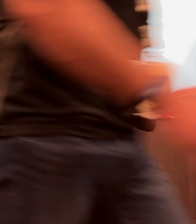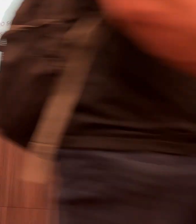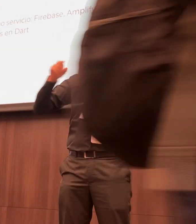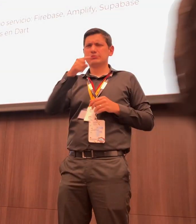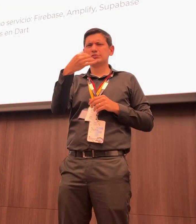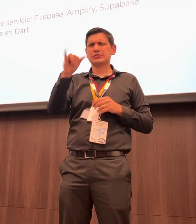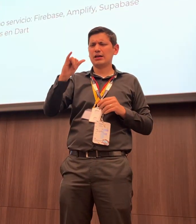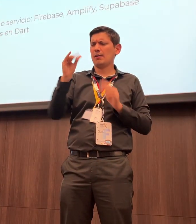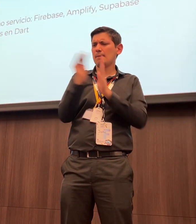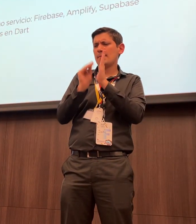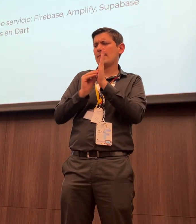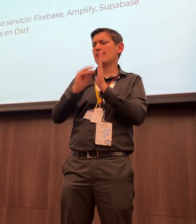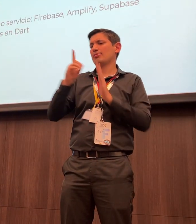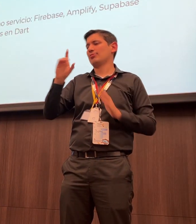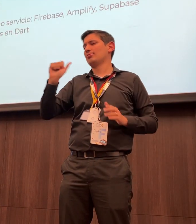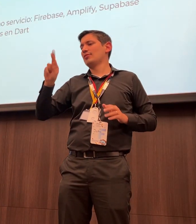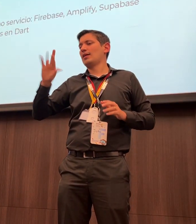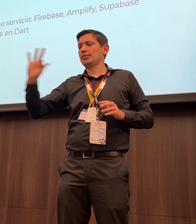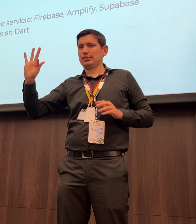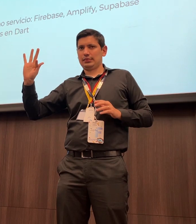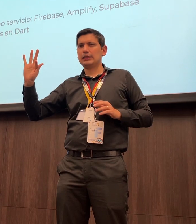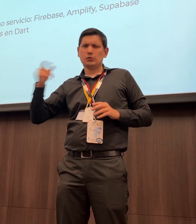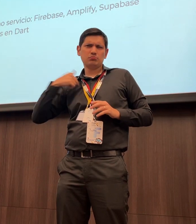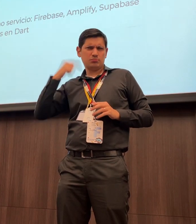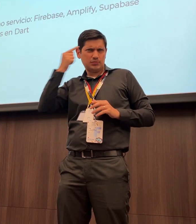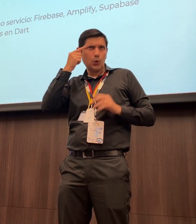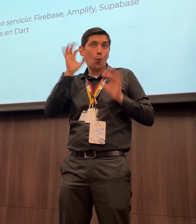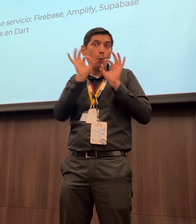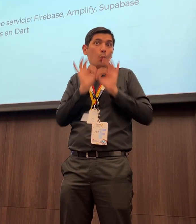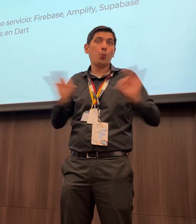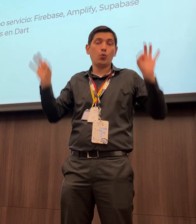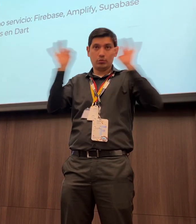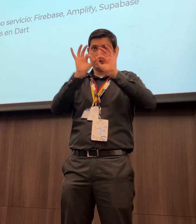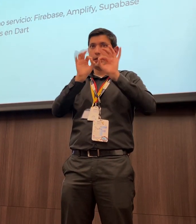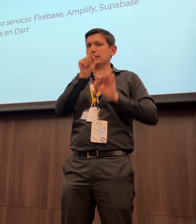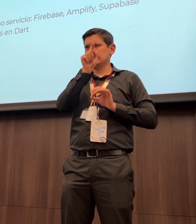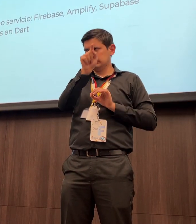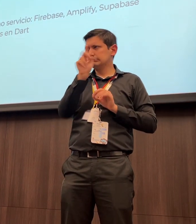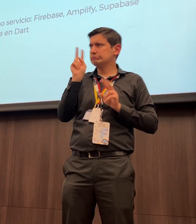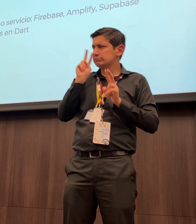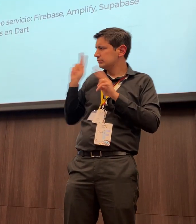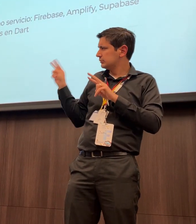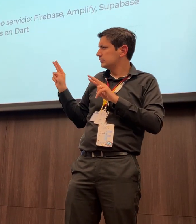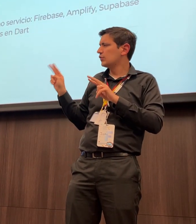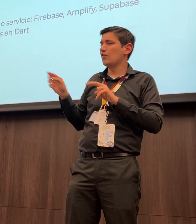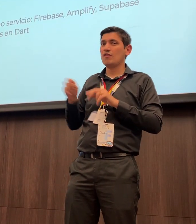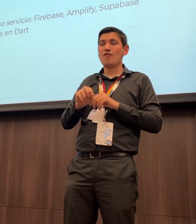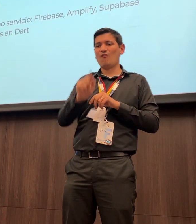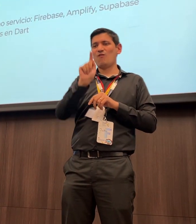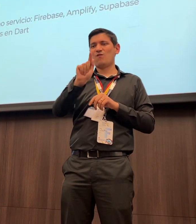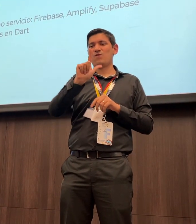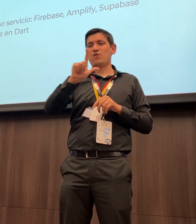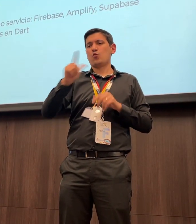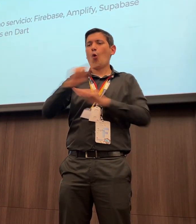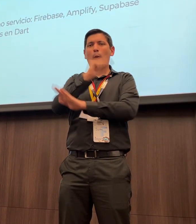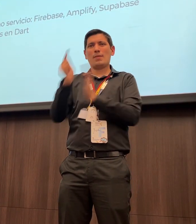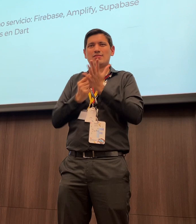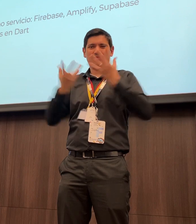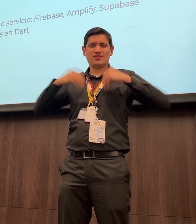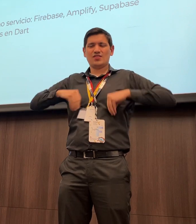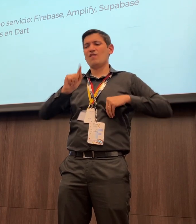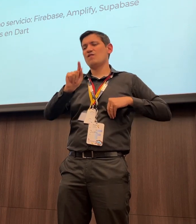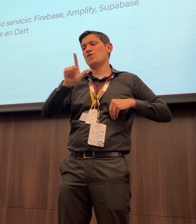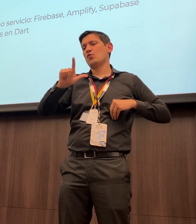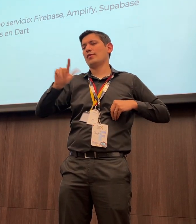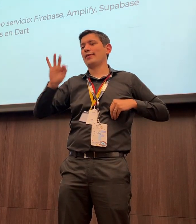trabajando constantemente con Dart, me parece importante como que rever este tema de full stack, porque a veces tener